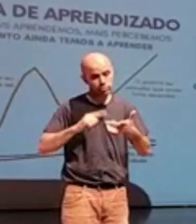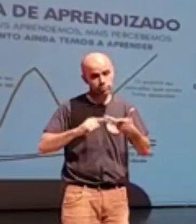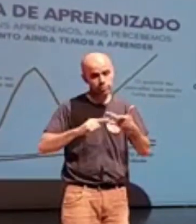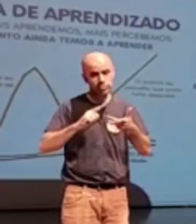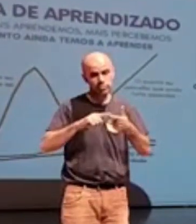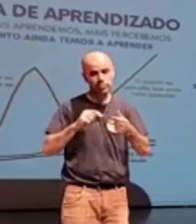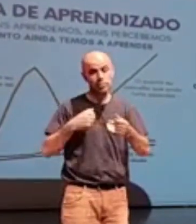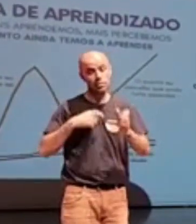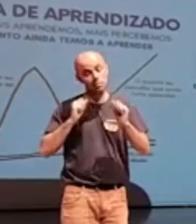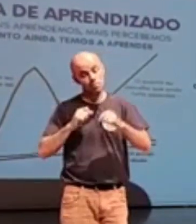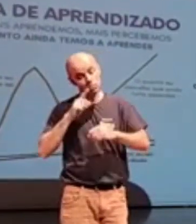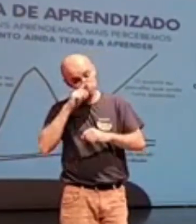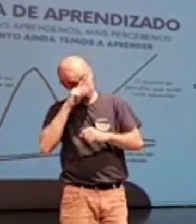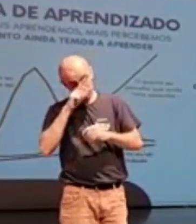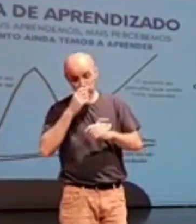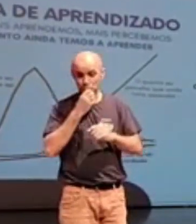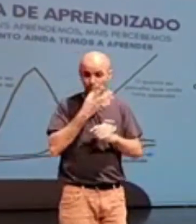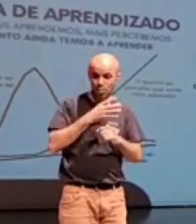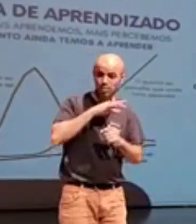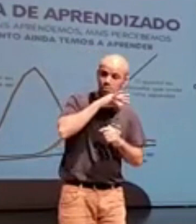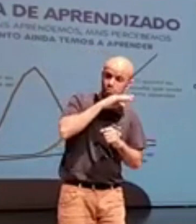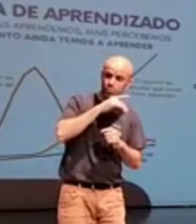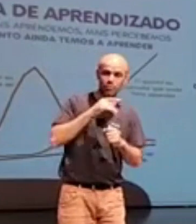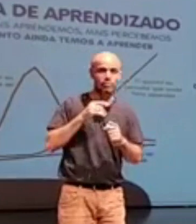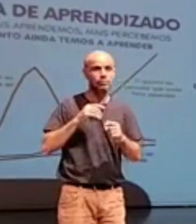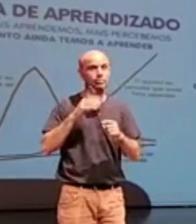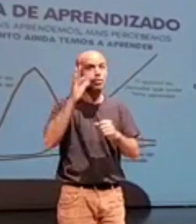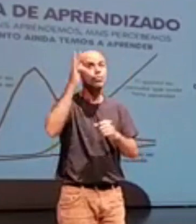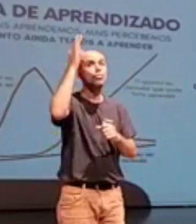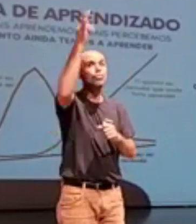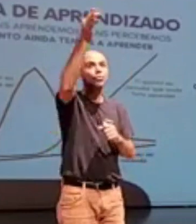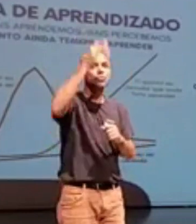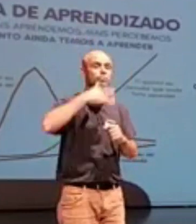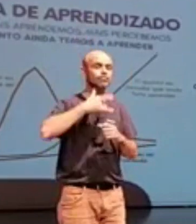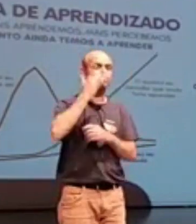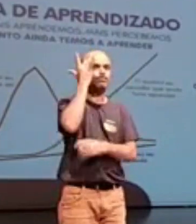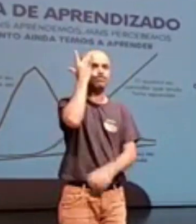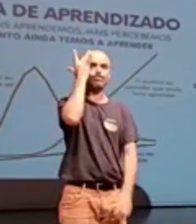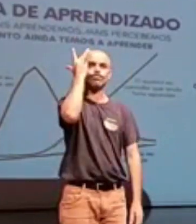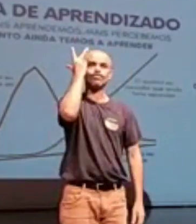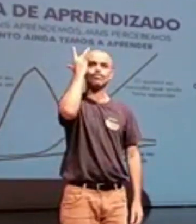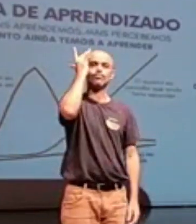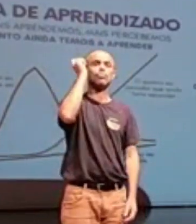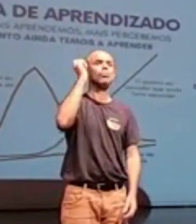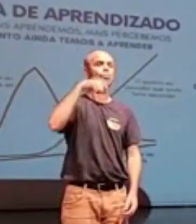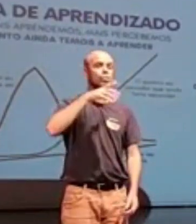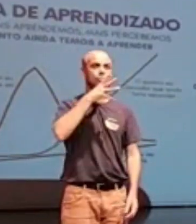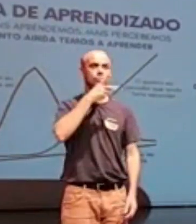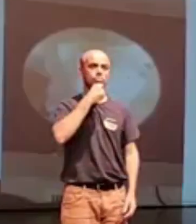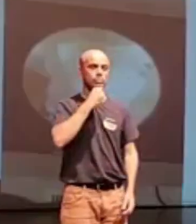naquele procedimento. E aí no futuro ele pode virar um expert. Isso demora.